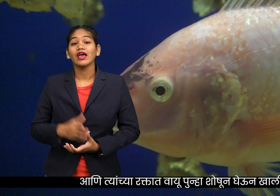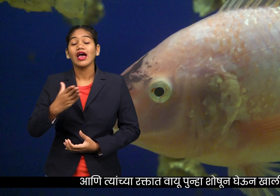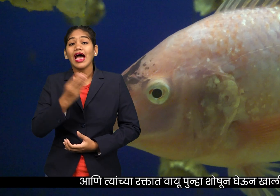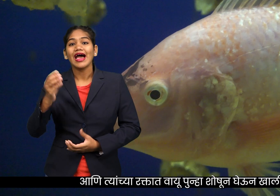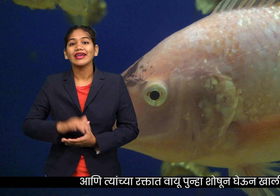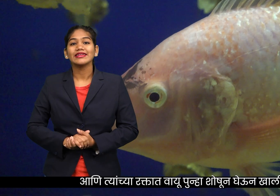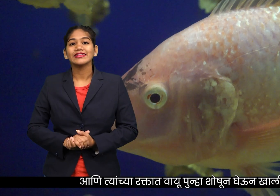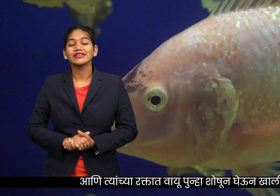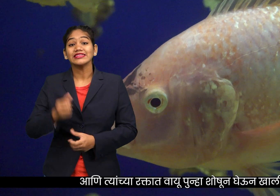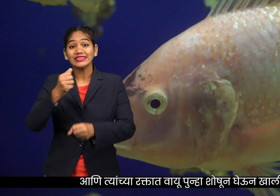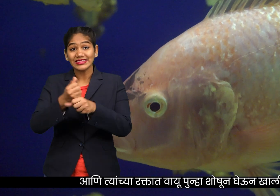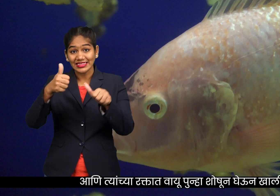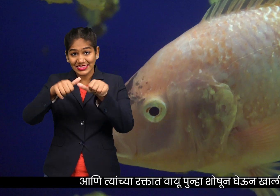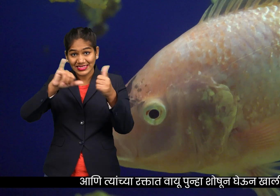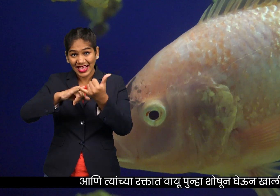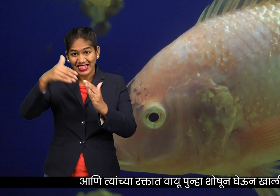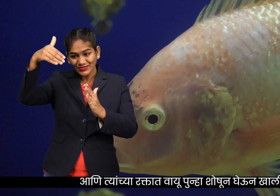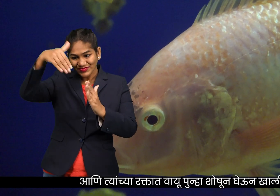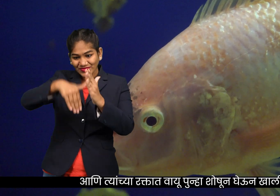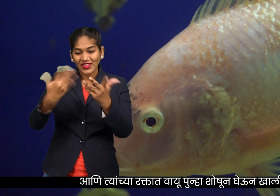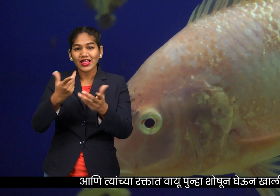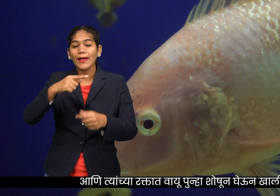शोषून घेऊन खाली जातात.